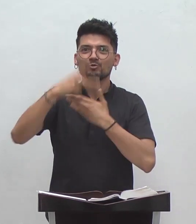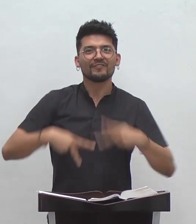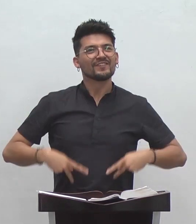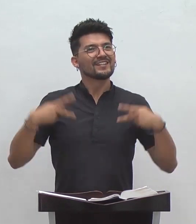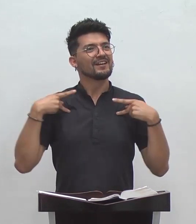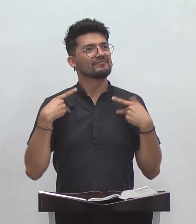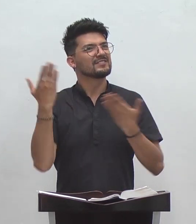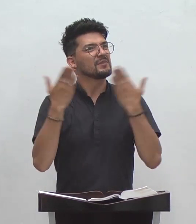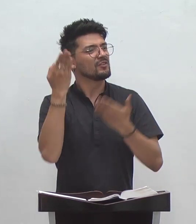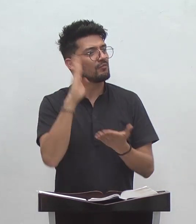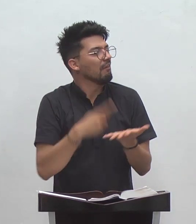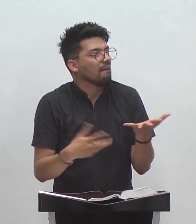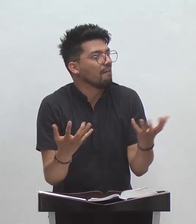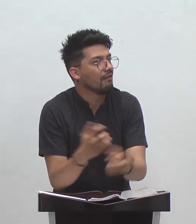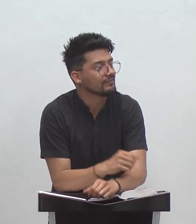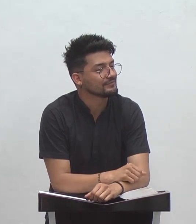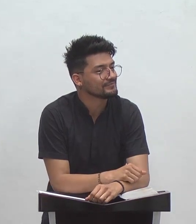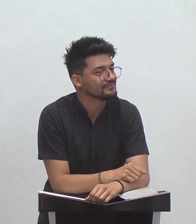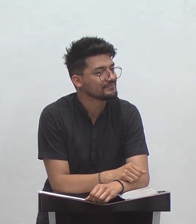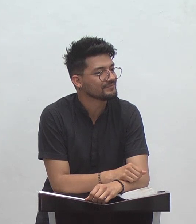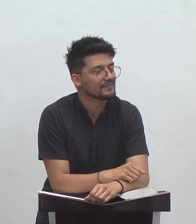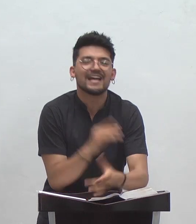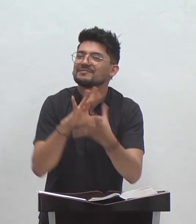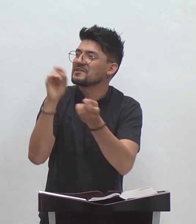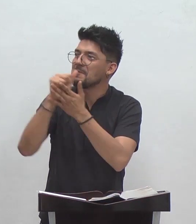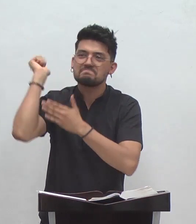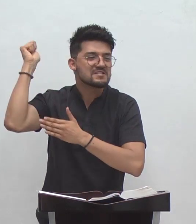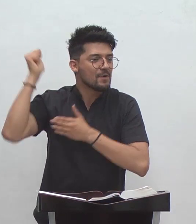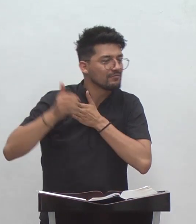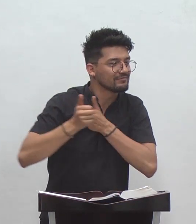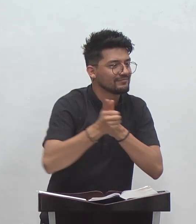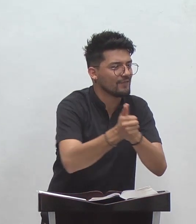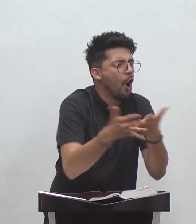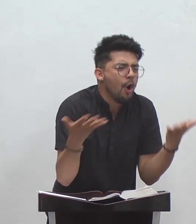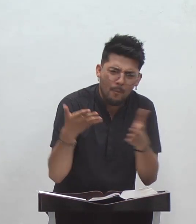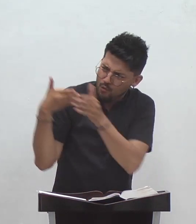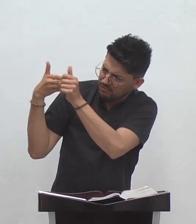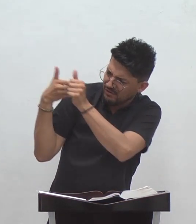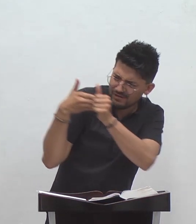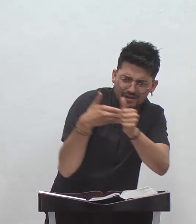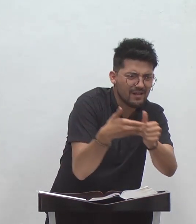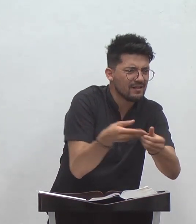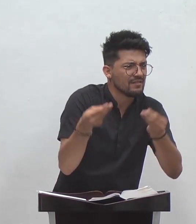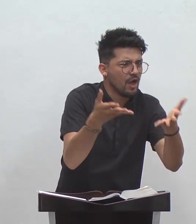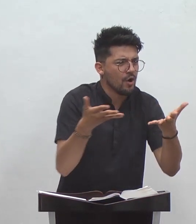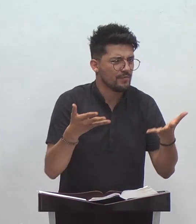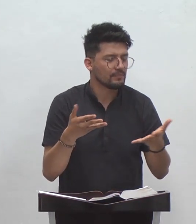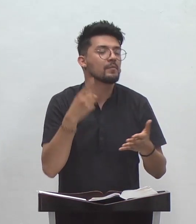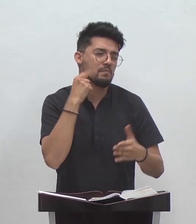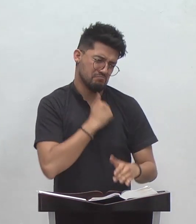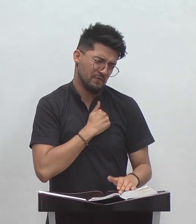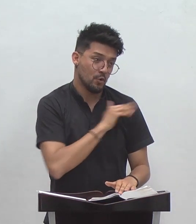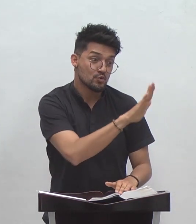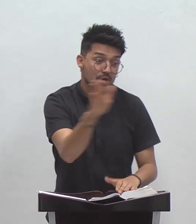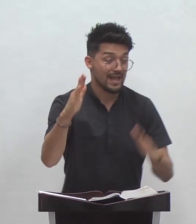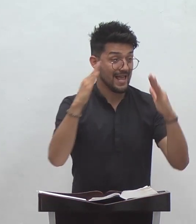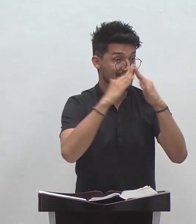acabando y el otro año, ¿qué va a ser de nuestros proyectos de vida? Mire, el mismo Espíritu Santo de Dios nos guiará a hacer su